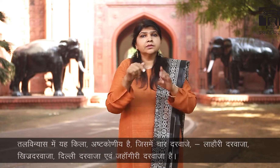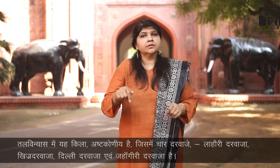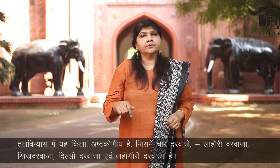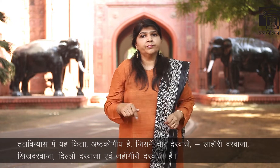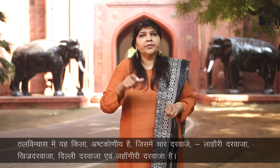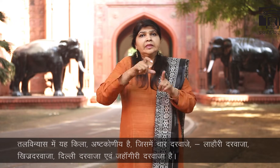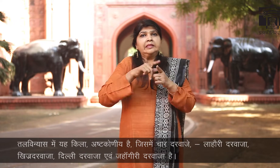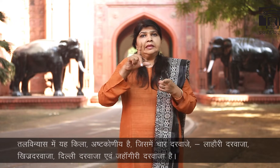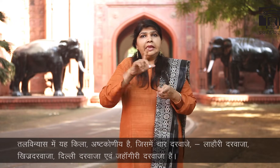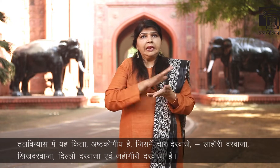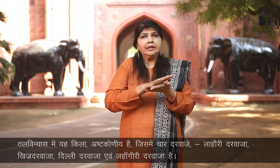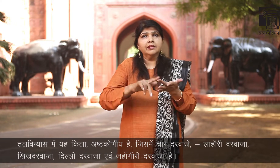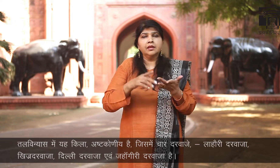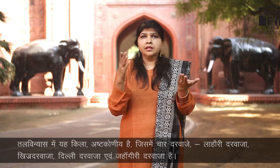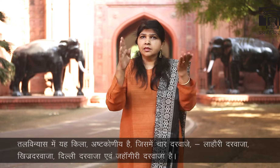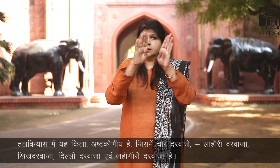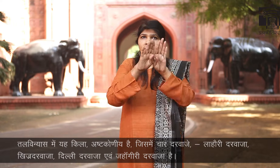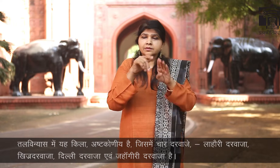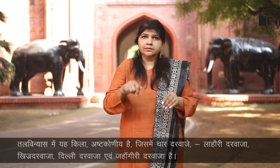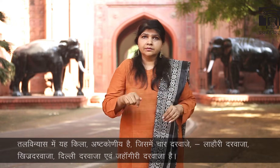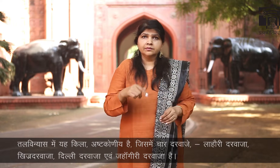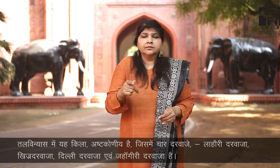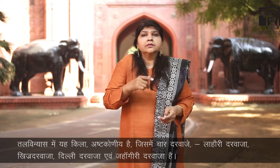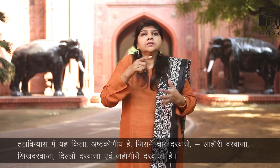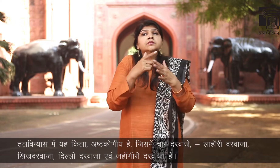दिल्ली दरवाजा एवं जहांगीरी दरवाजा है।